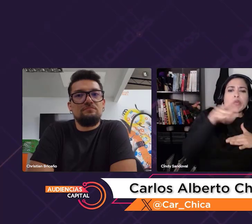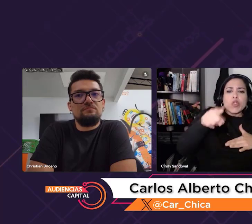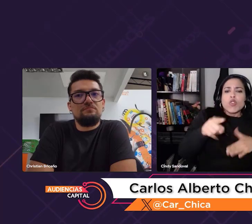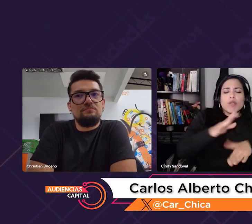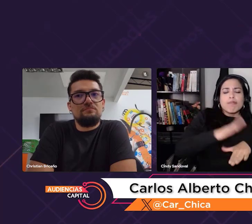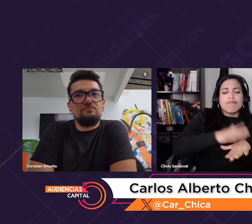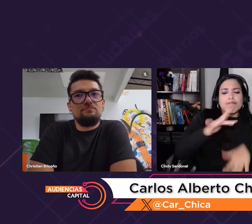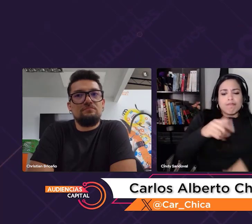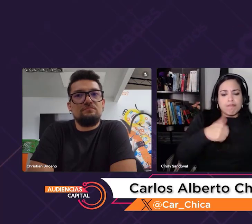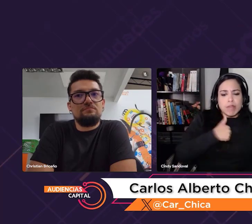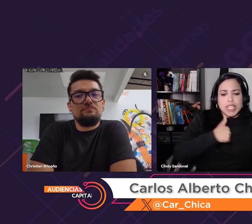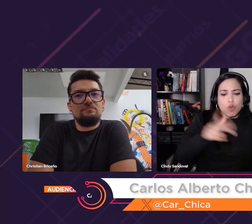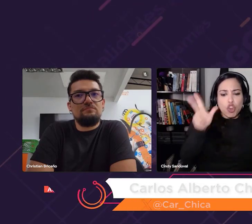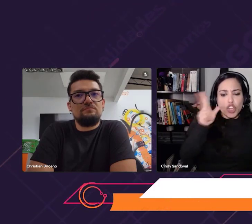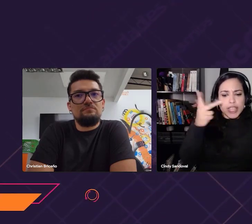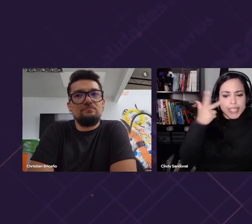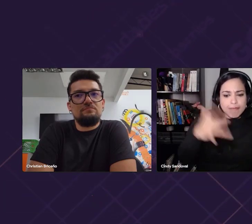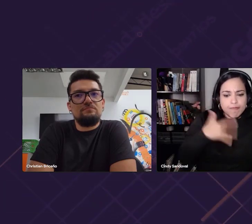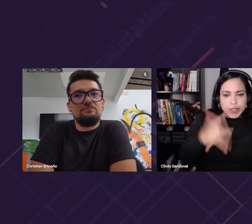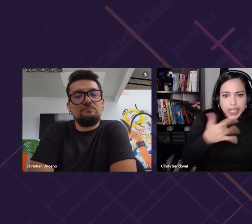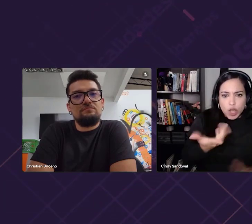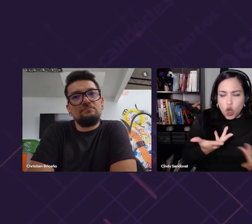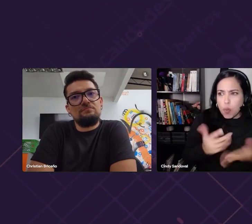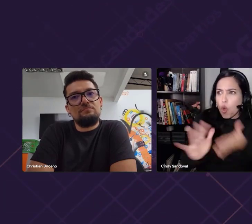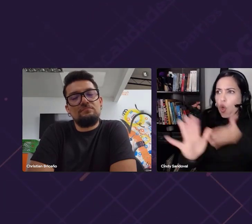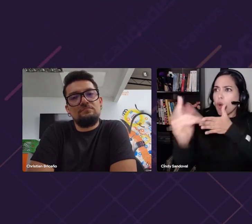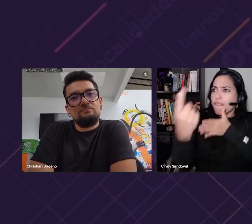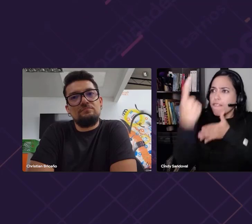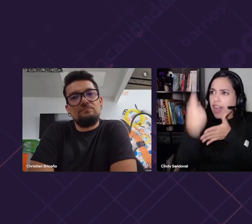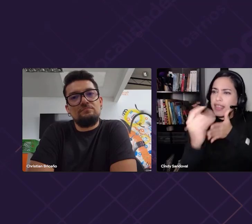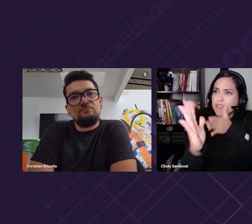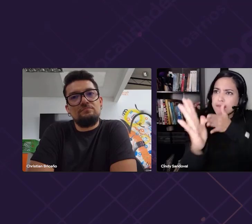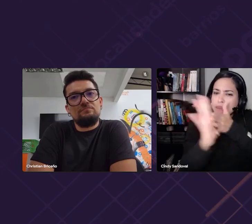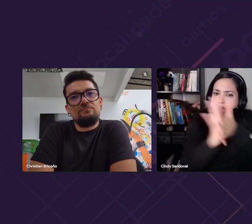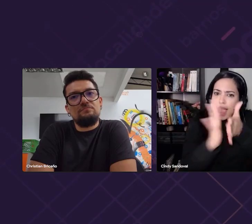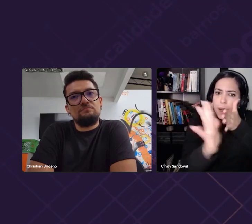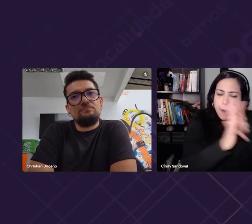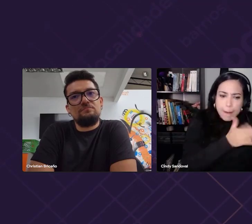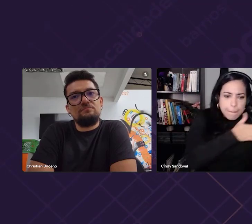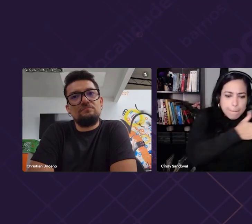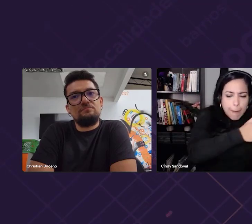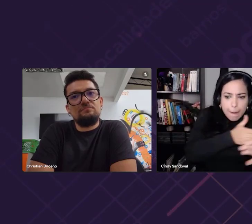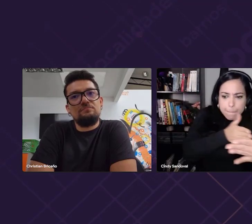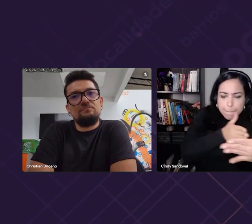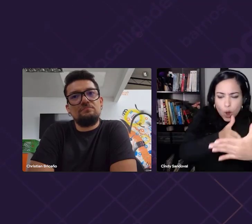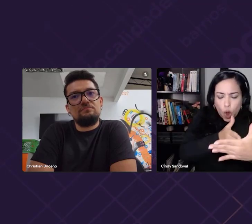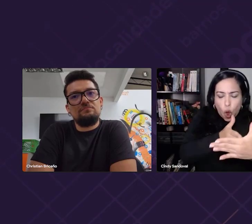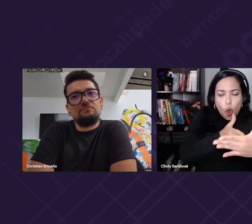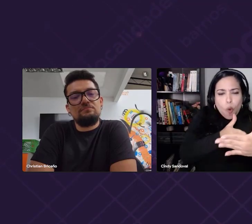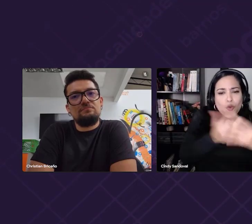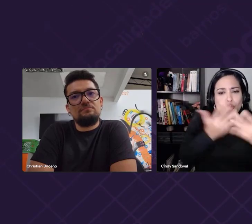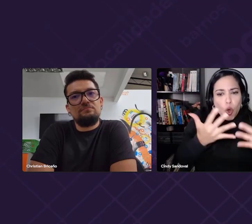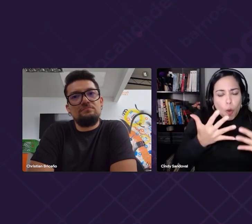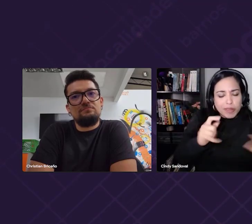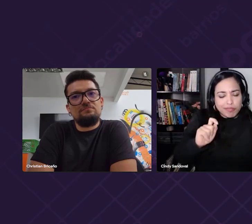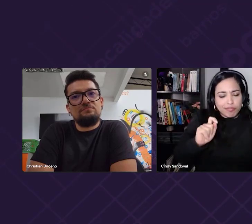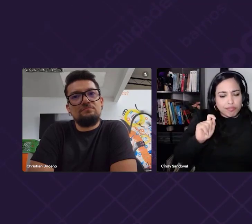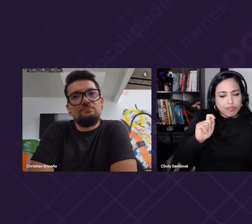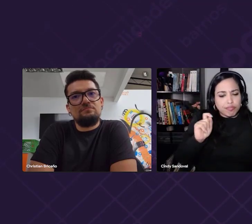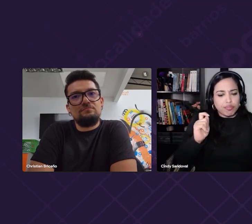tú a sentir que esas barreras empiezan a despejarse para ti, poco a poco?